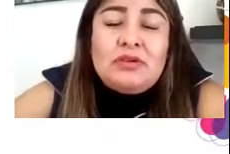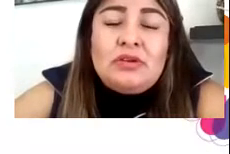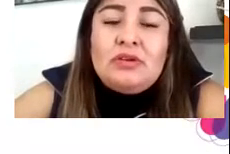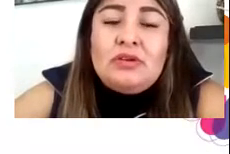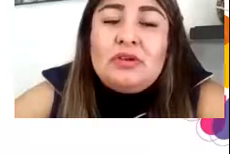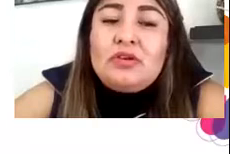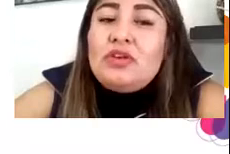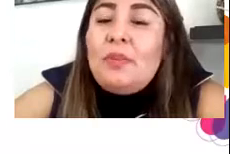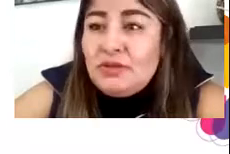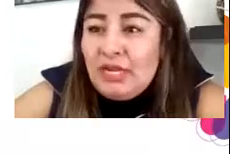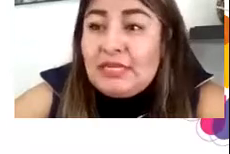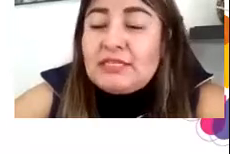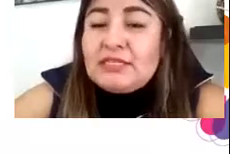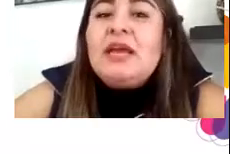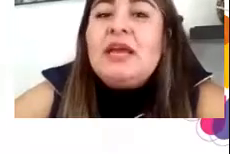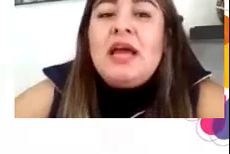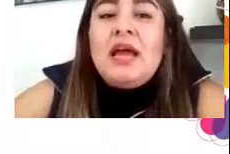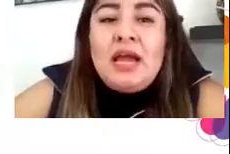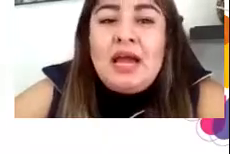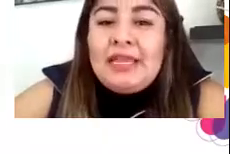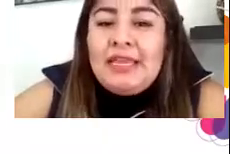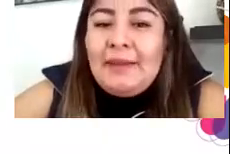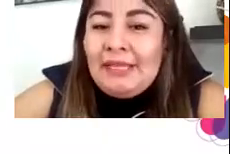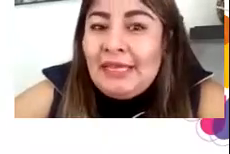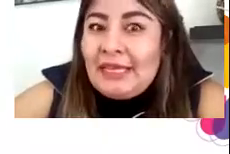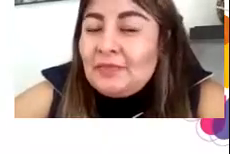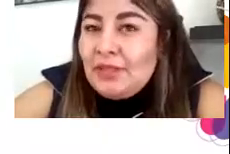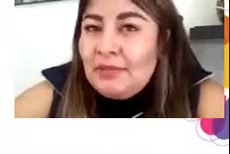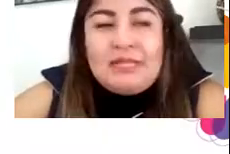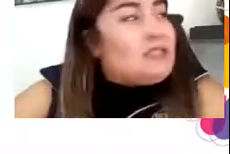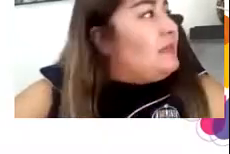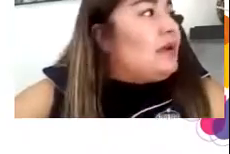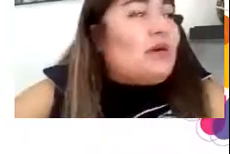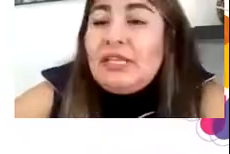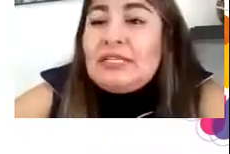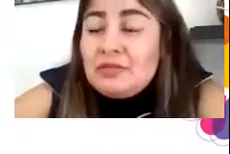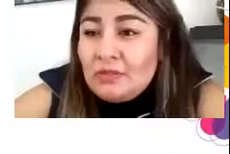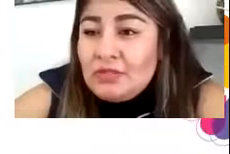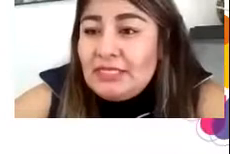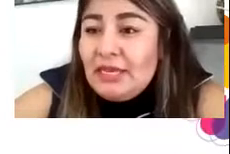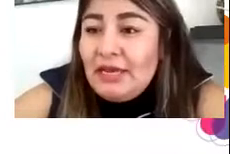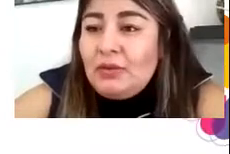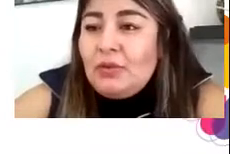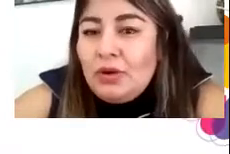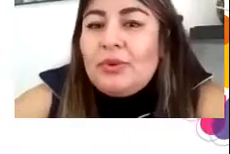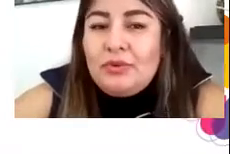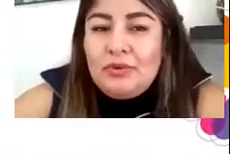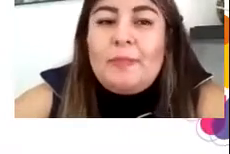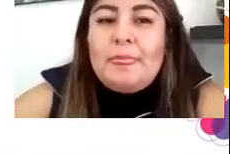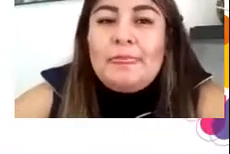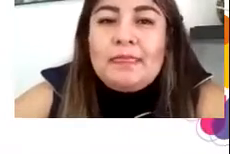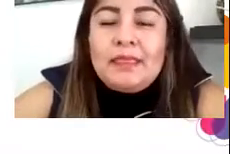los pronombres personales. Aquí en la pantalla se pueden ver, sin embargo, ahorita se los vamos a enseñar uno por